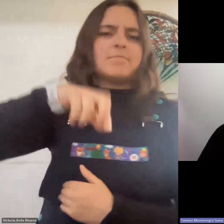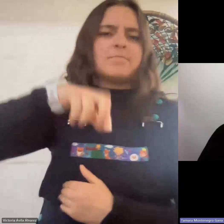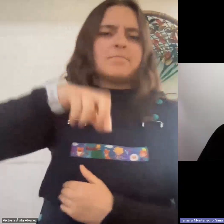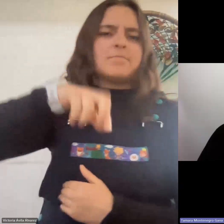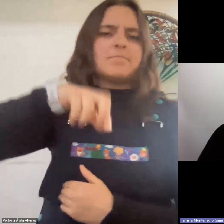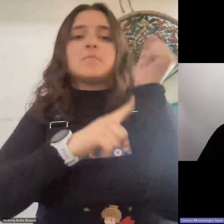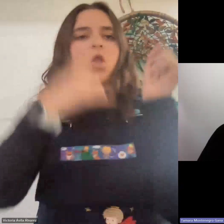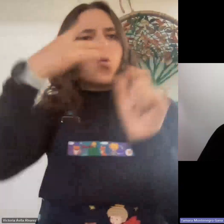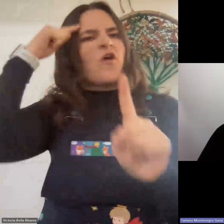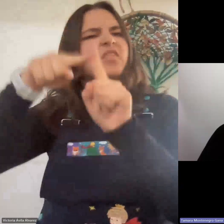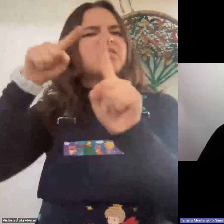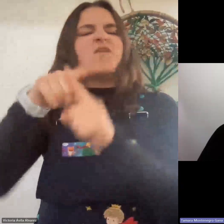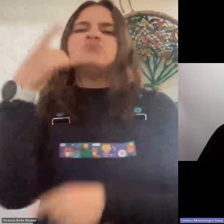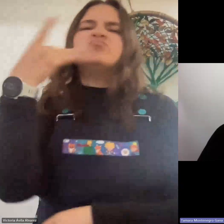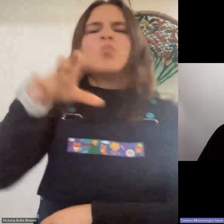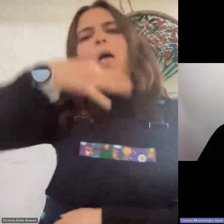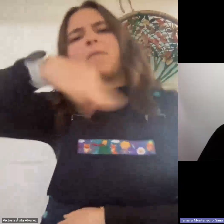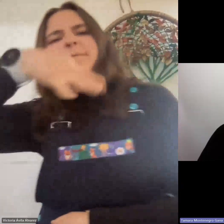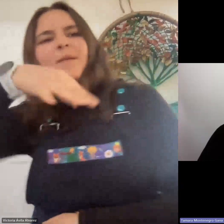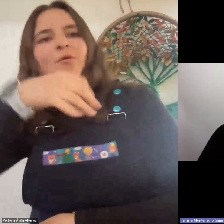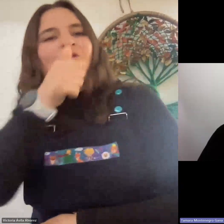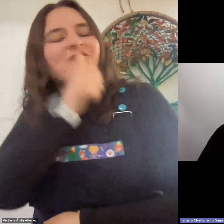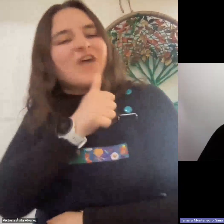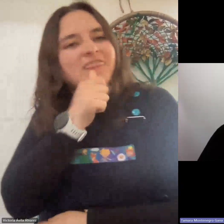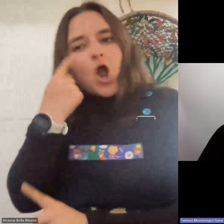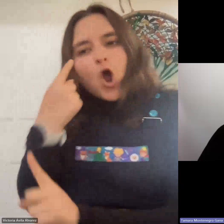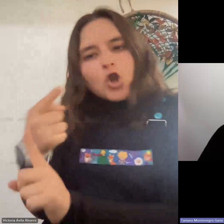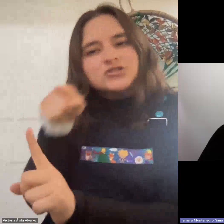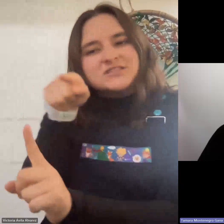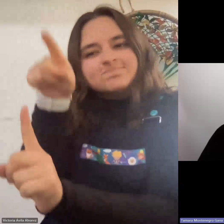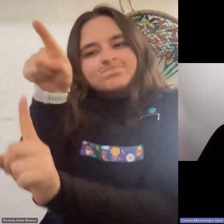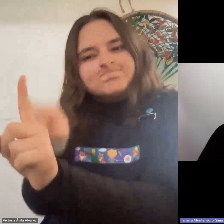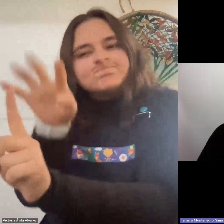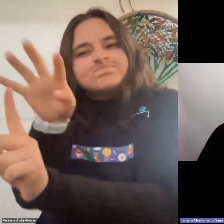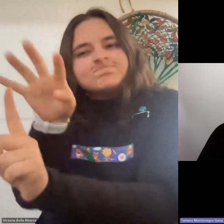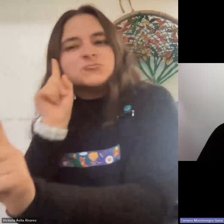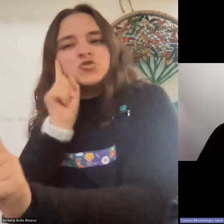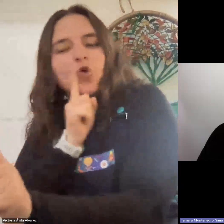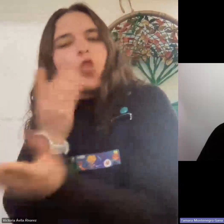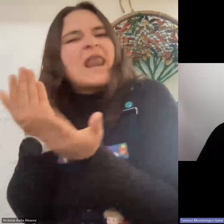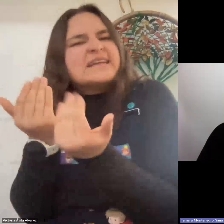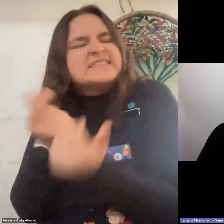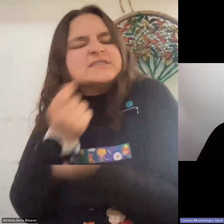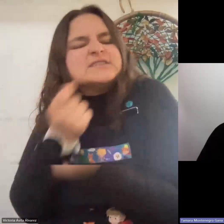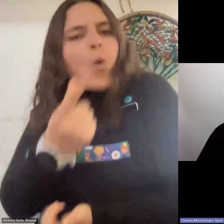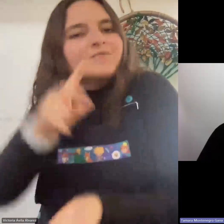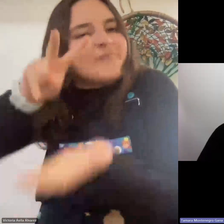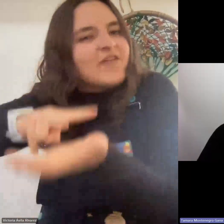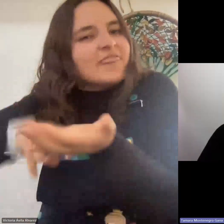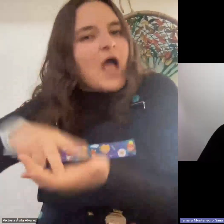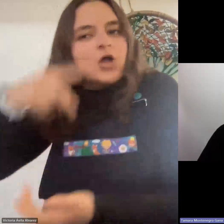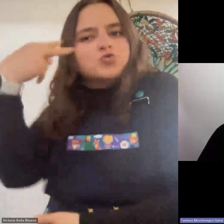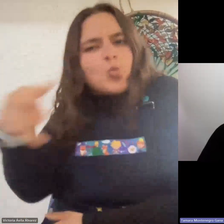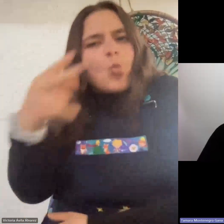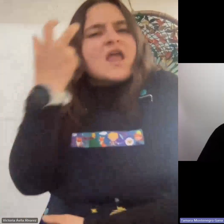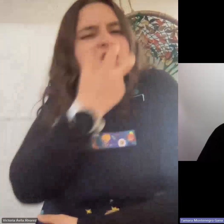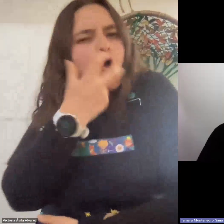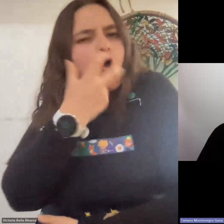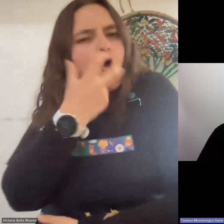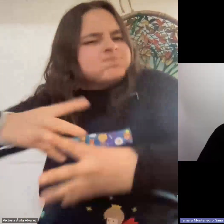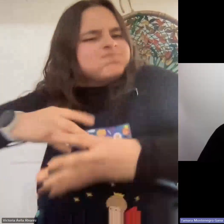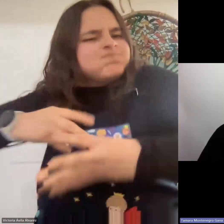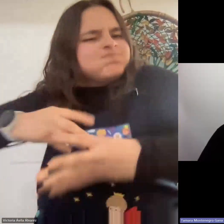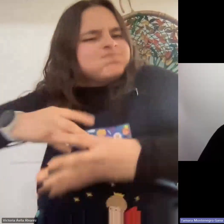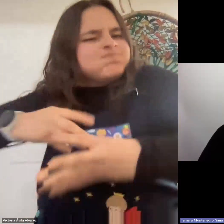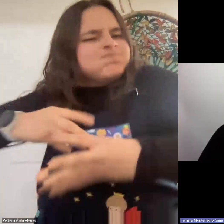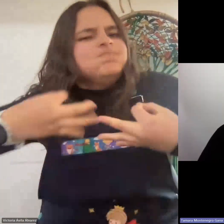temas también. Por ejemplo, la mamá y el papá, la familia, tener el objetivo únicamente de hablar, pero también tienen que conocer las características de lo